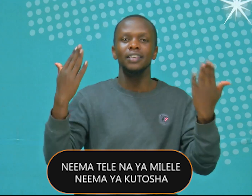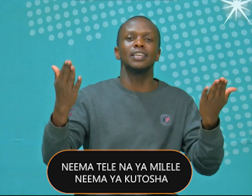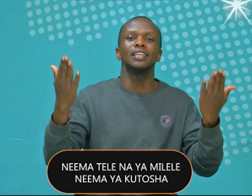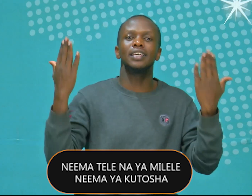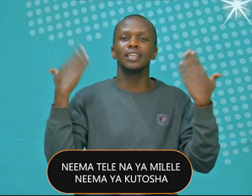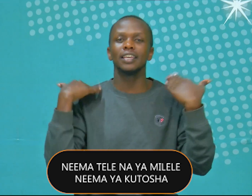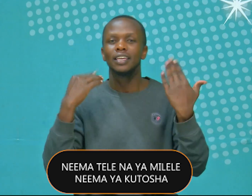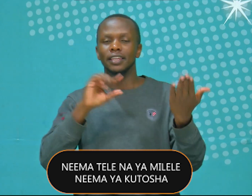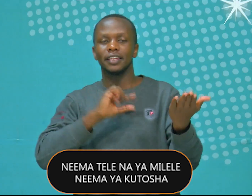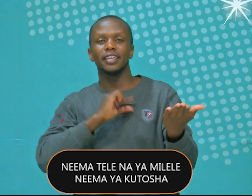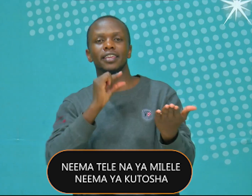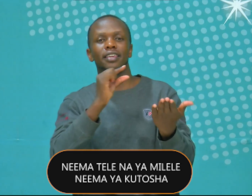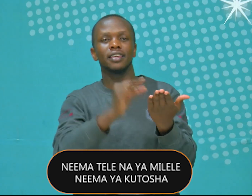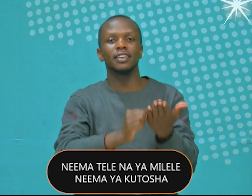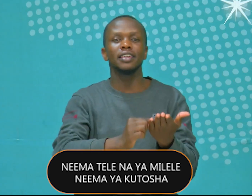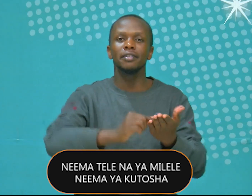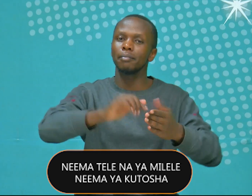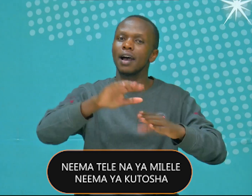milele